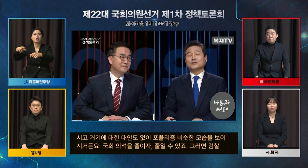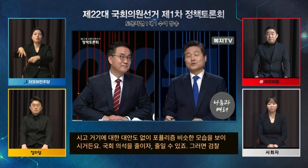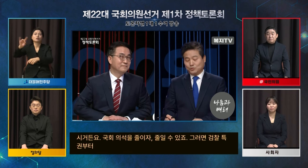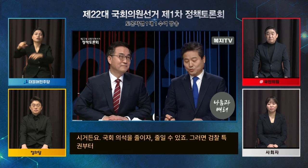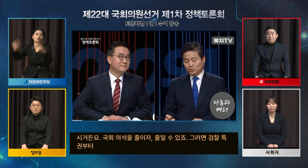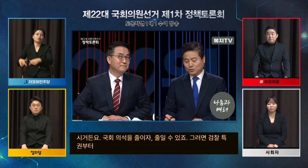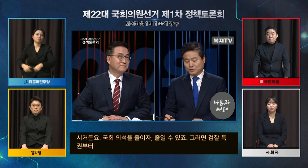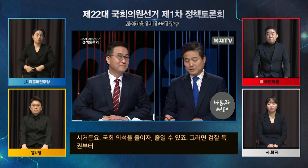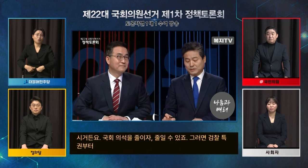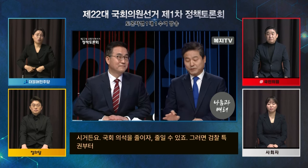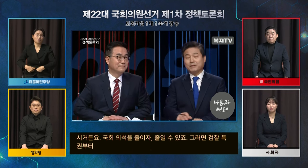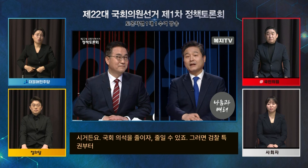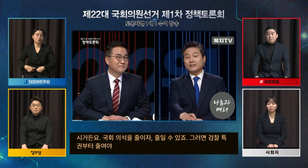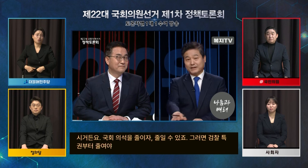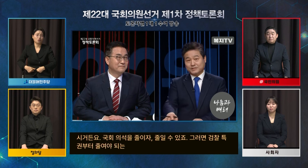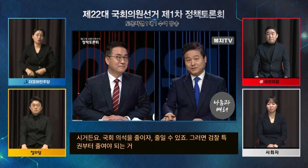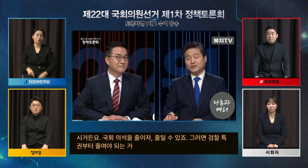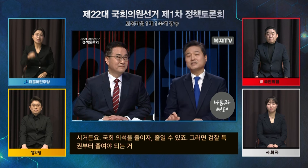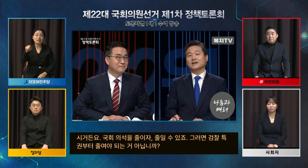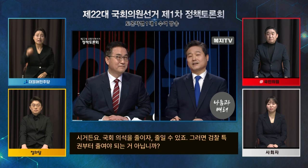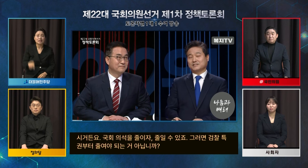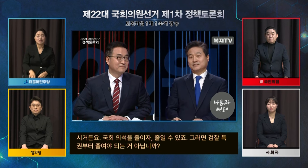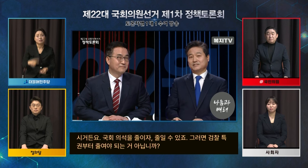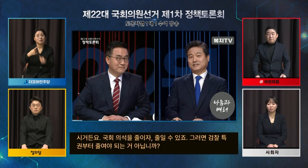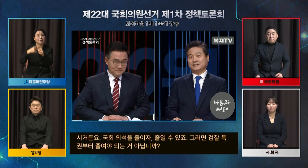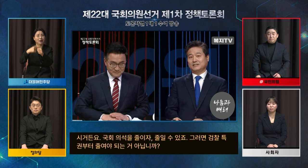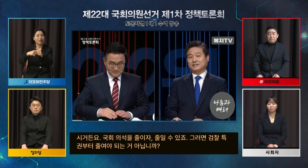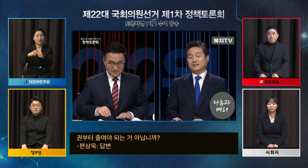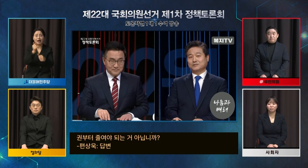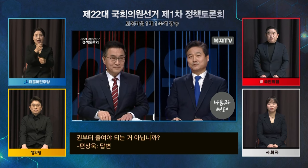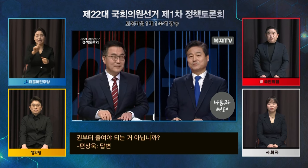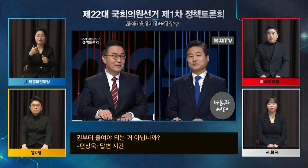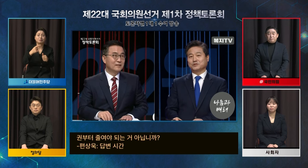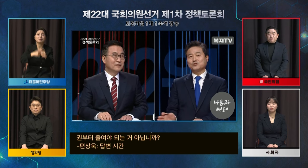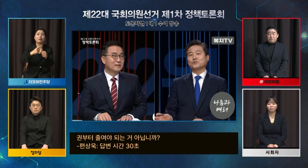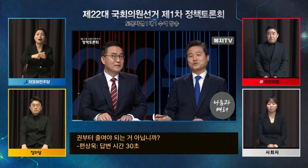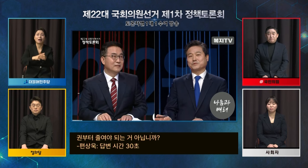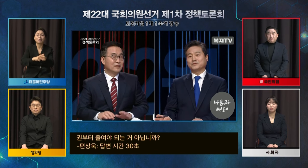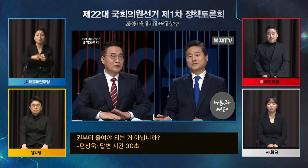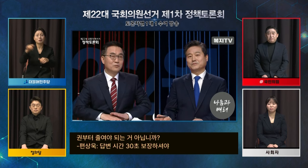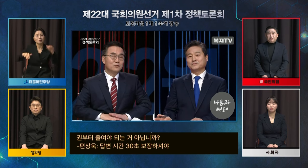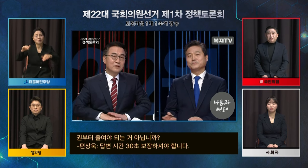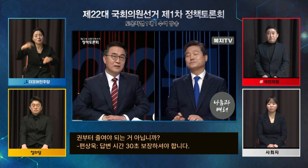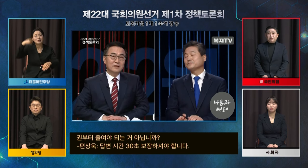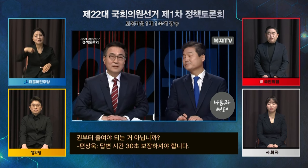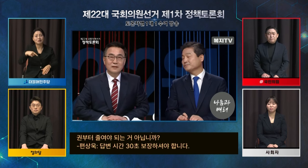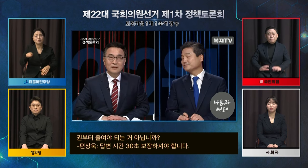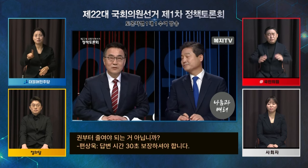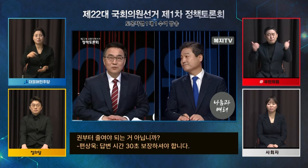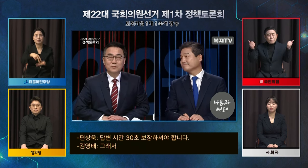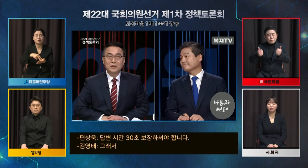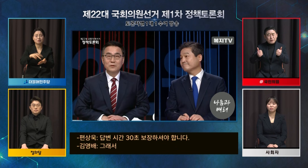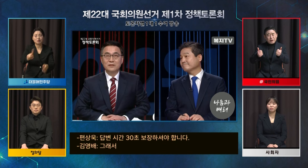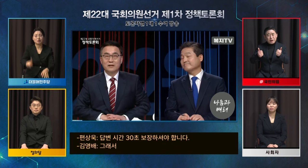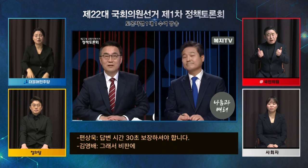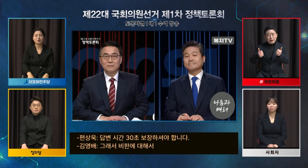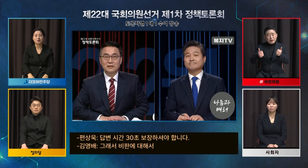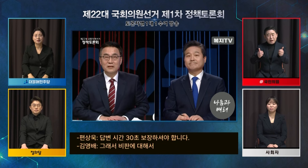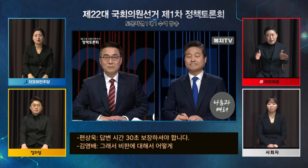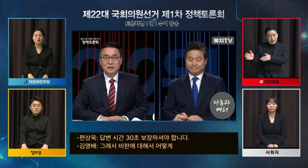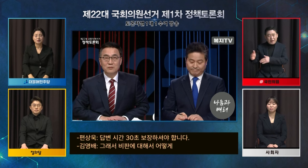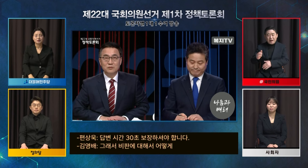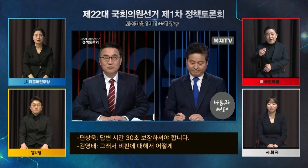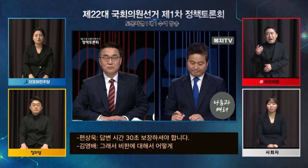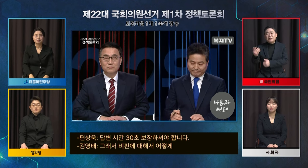이 비판에 대해서 어떻게 생각하시는지 좀 한번 여쭤보고 싶어요. 국회 한동훈 비대위원장의